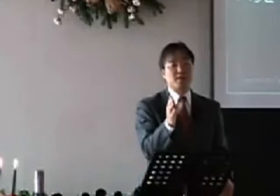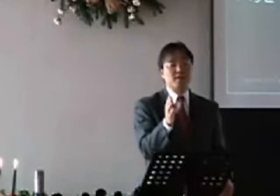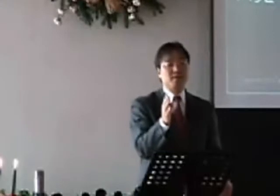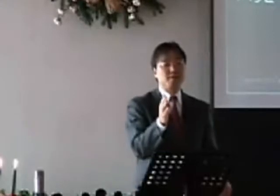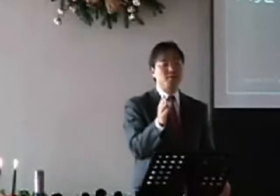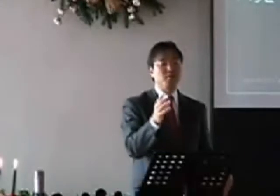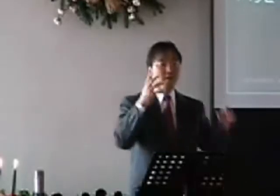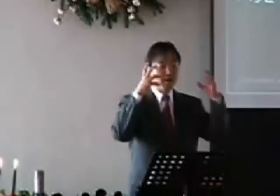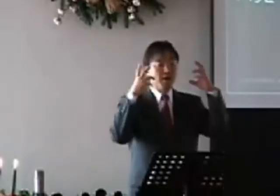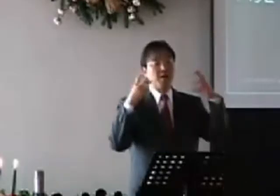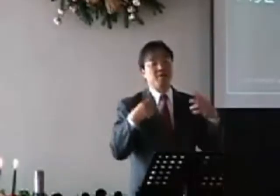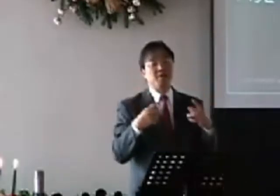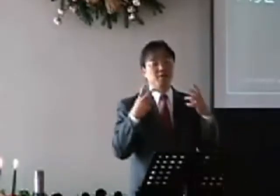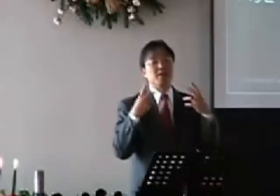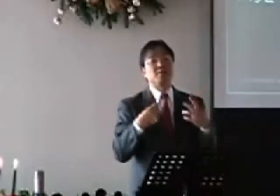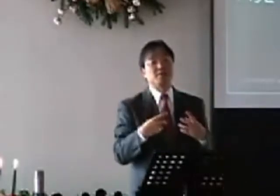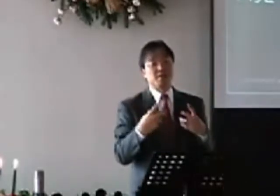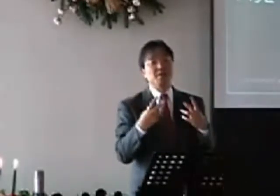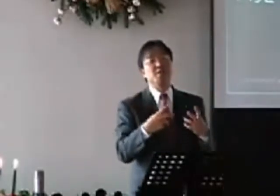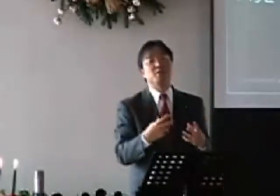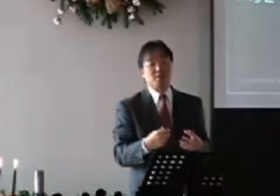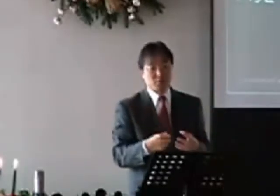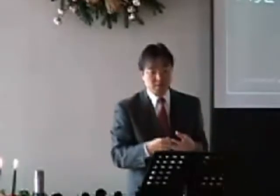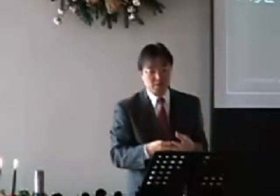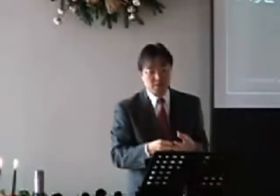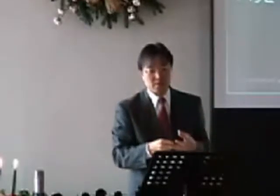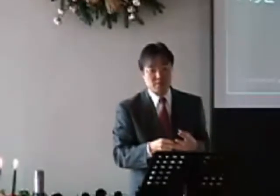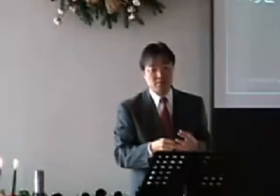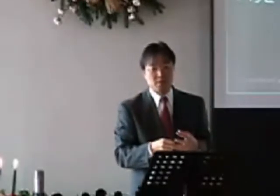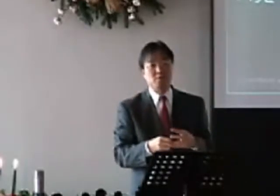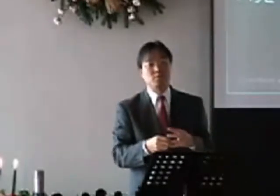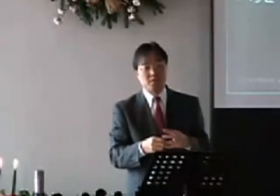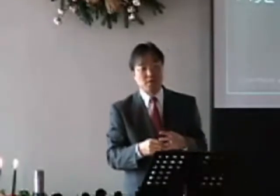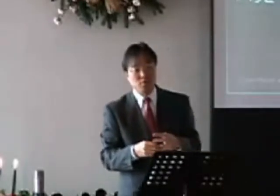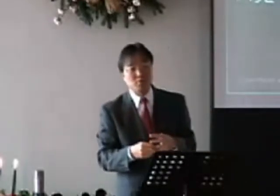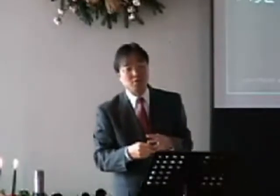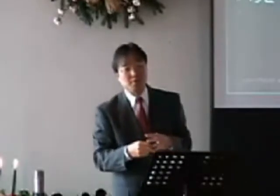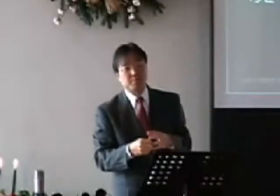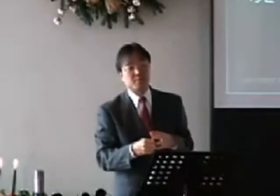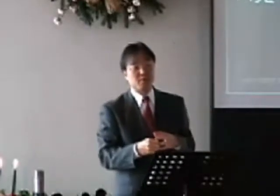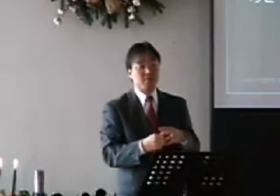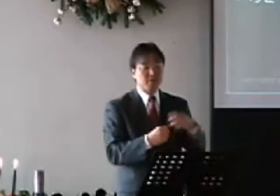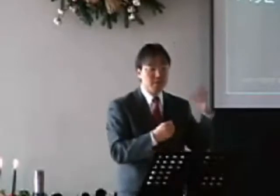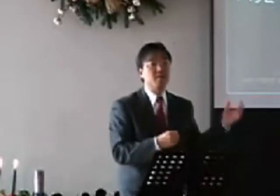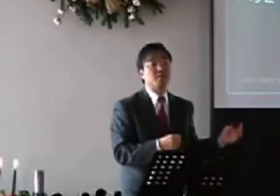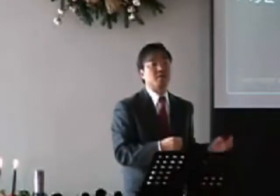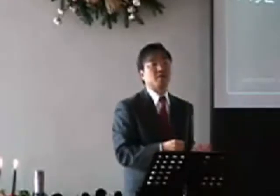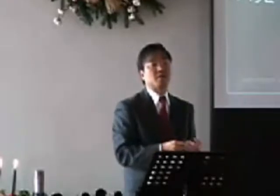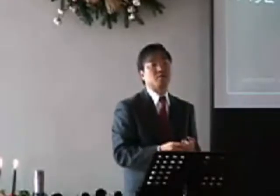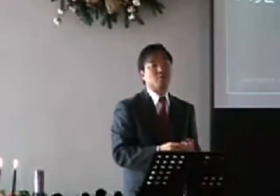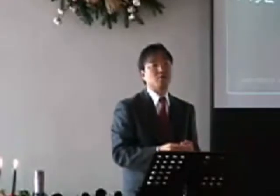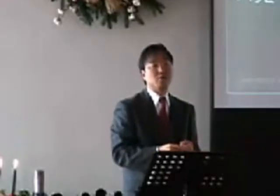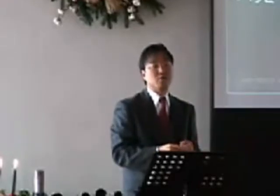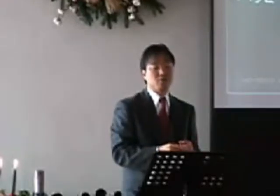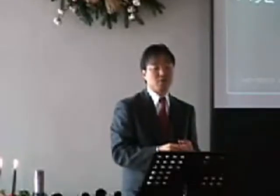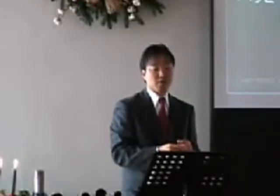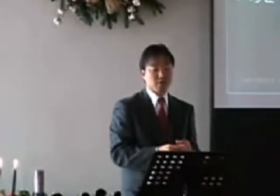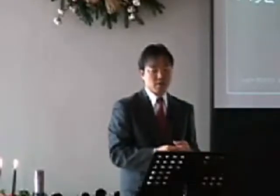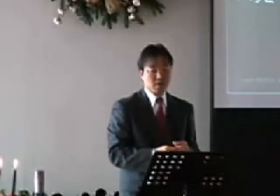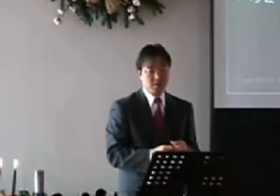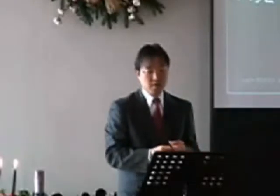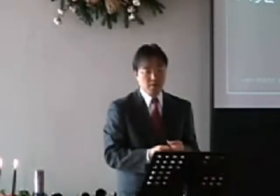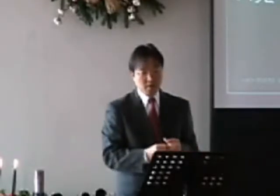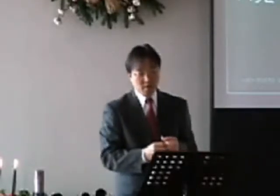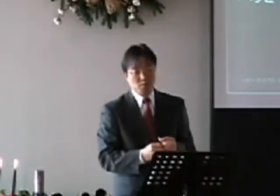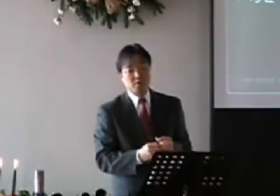って、そして見つけ、その最初に会ったのは私のおじいちゃんだったんですよ。白いひげを